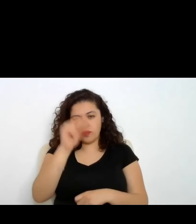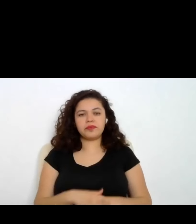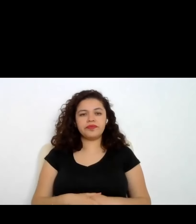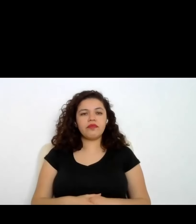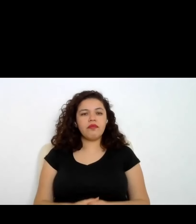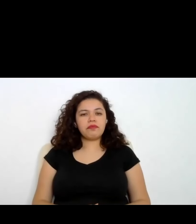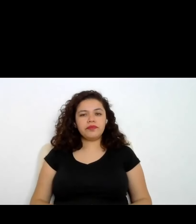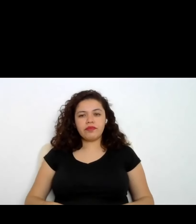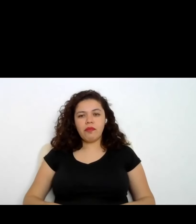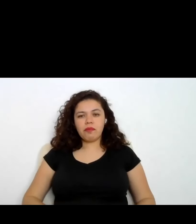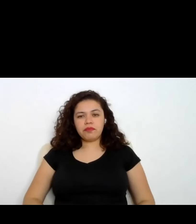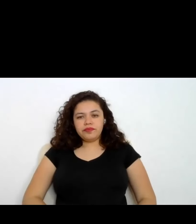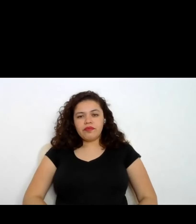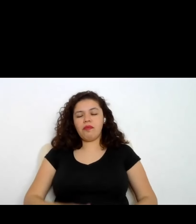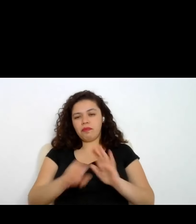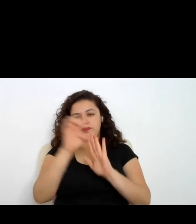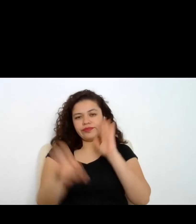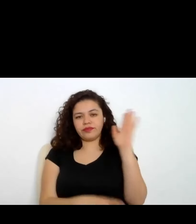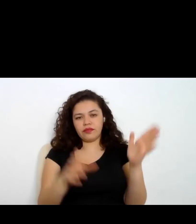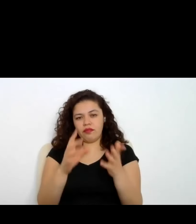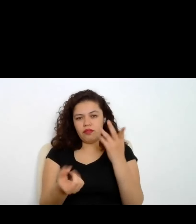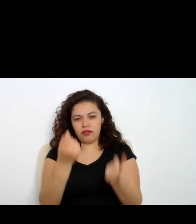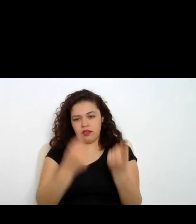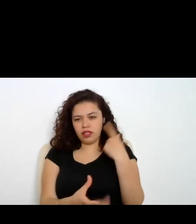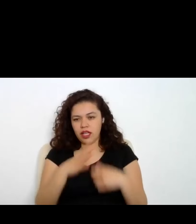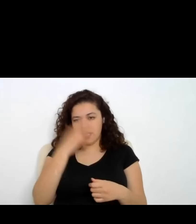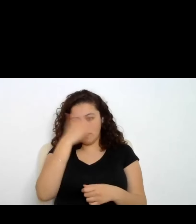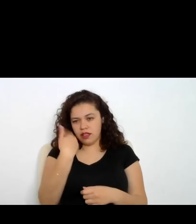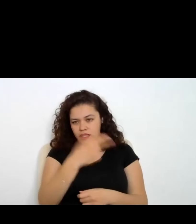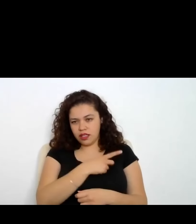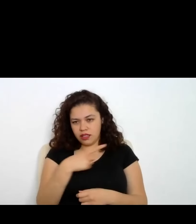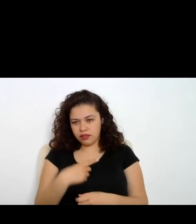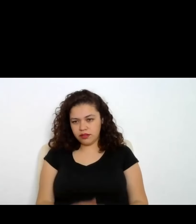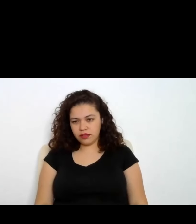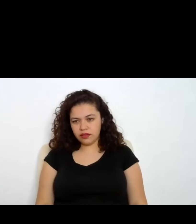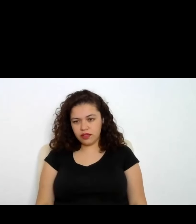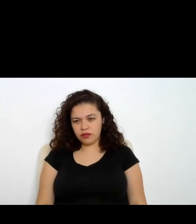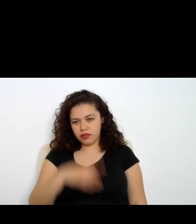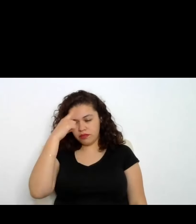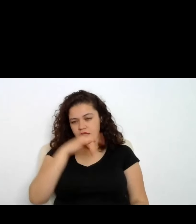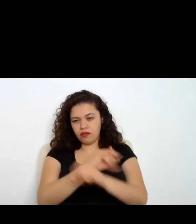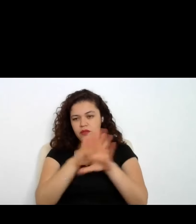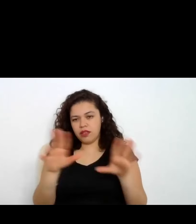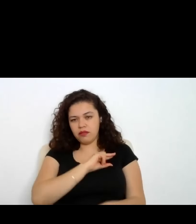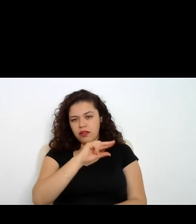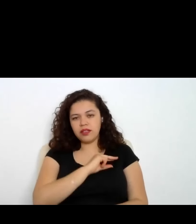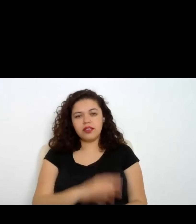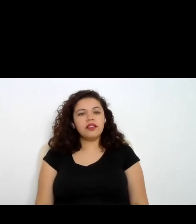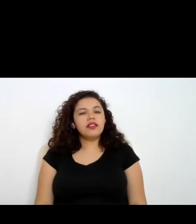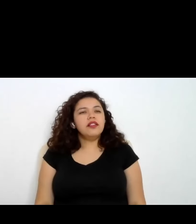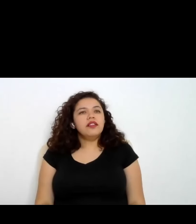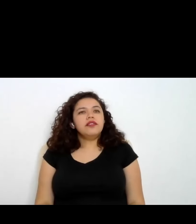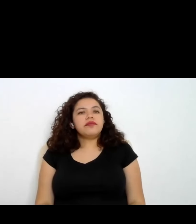vamos a ver ahora pues algunos ejemplos de datos personales. Datos